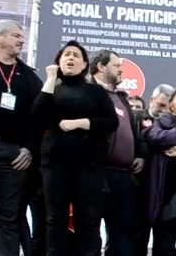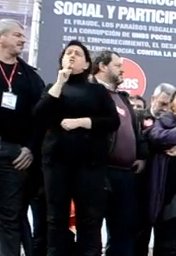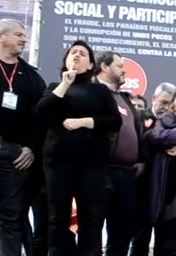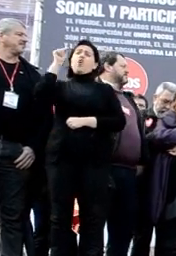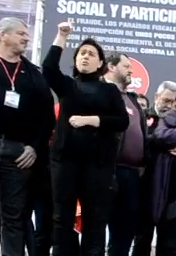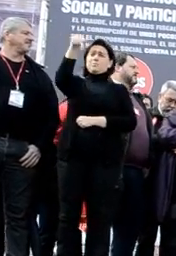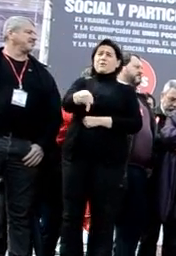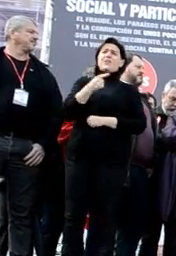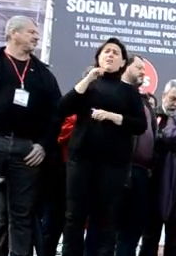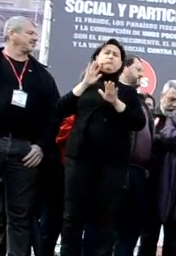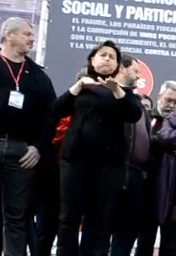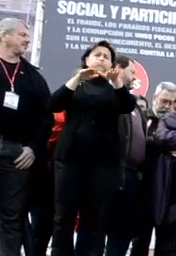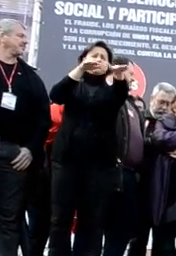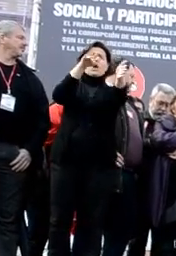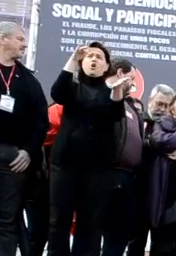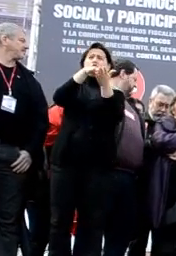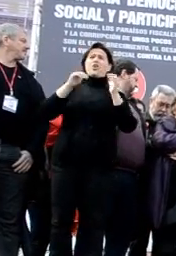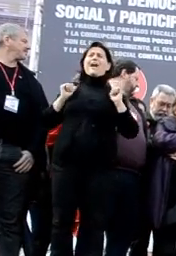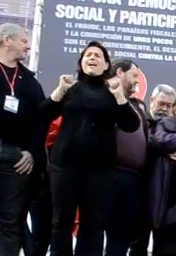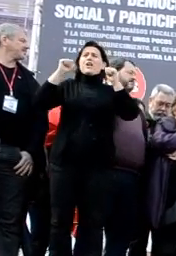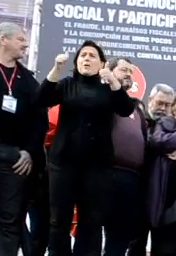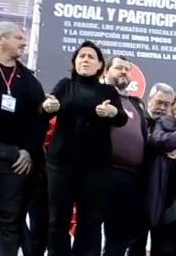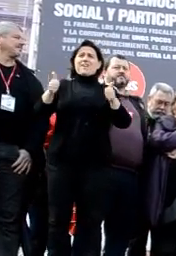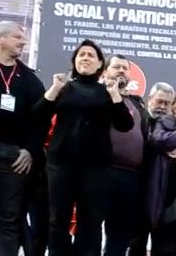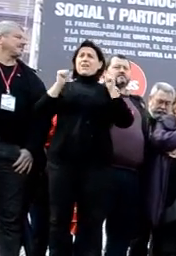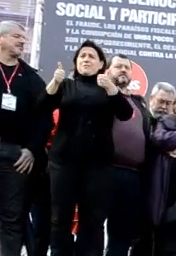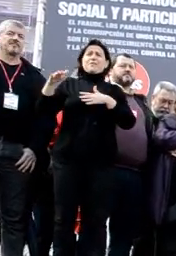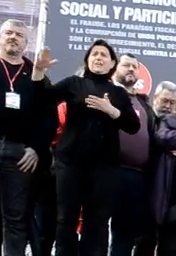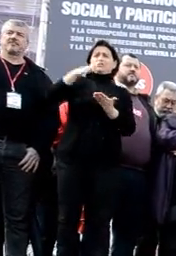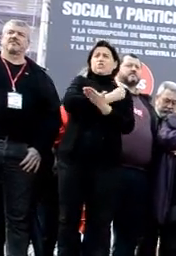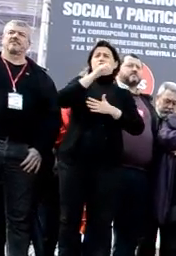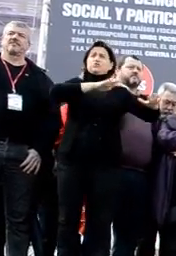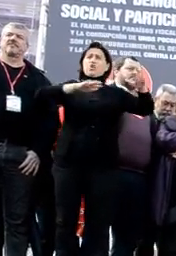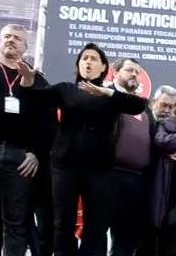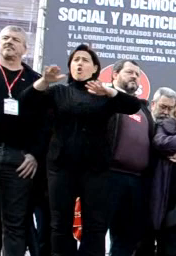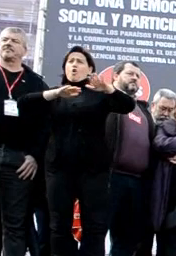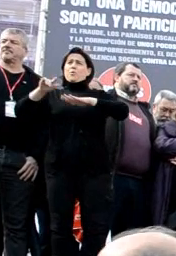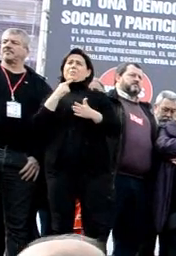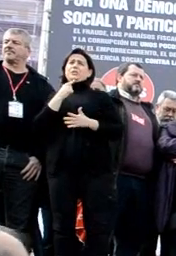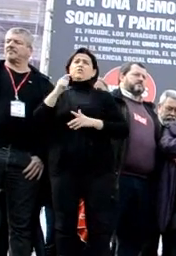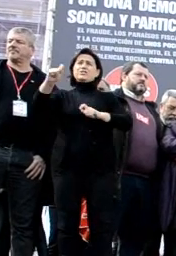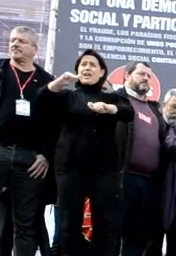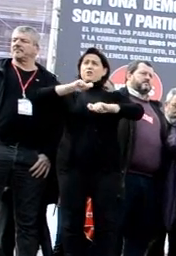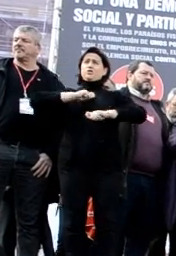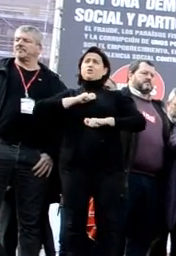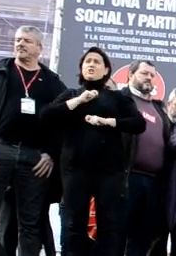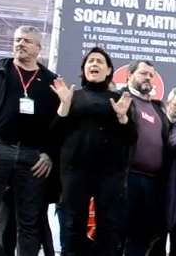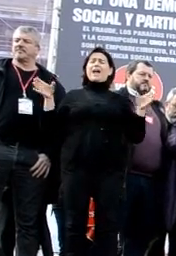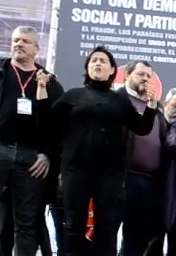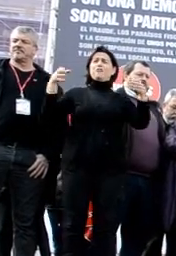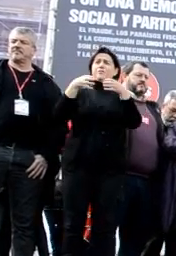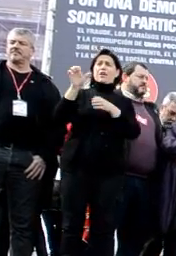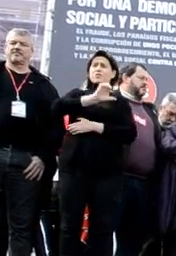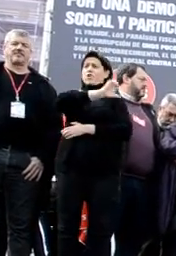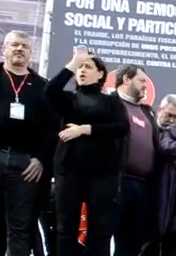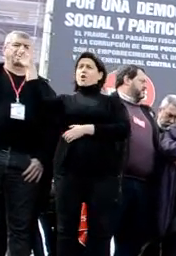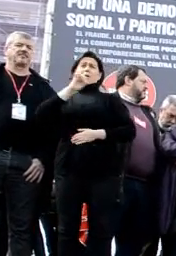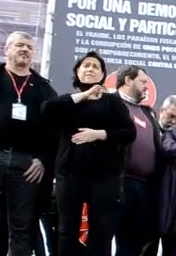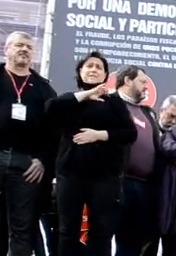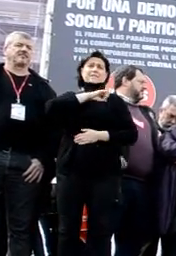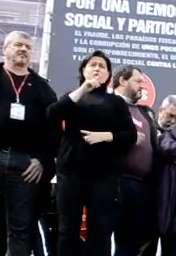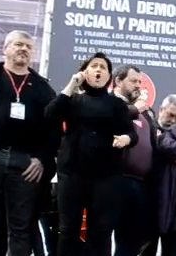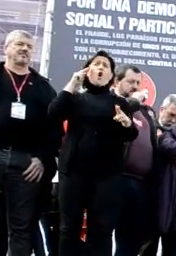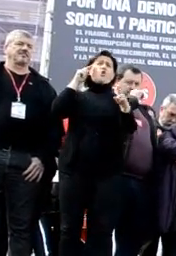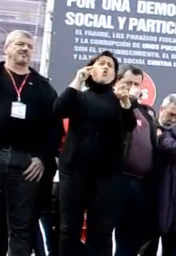esta manifestación empiezan las acciones promovidas por la Confederación Europea de Sindicatos contra las políticas que impulsan